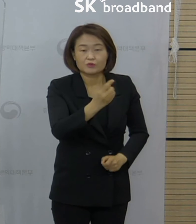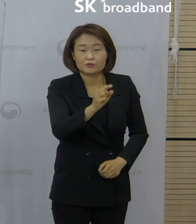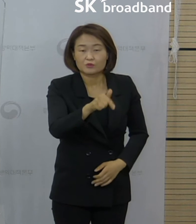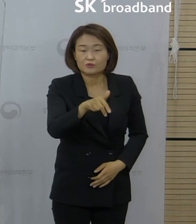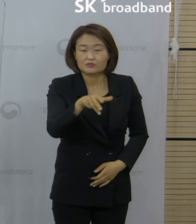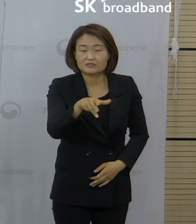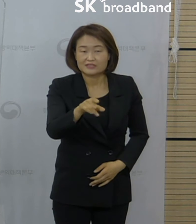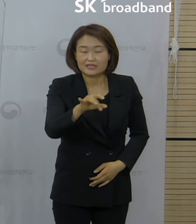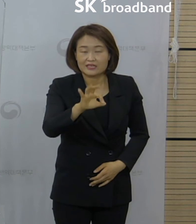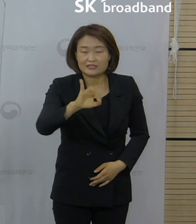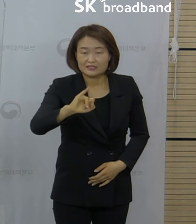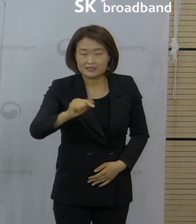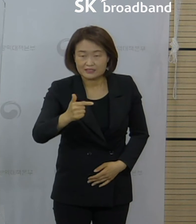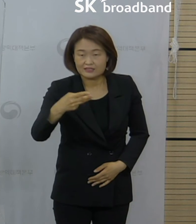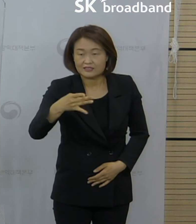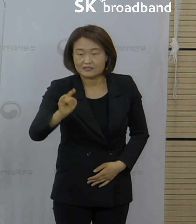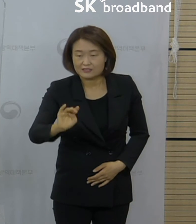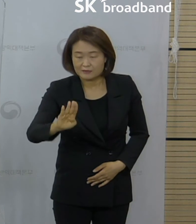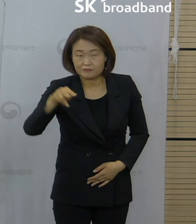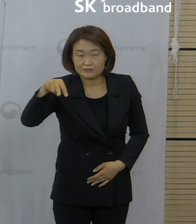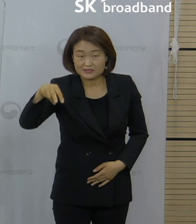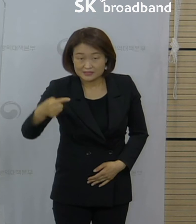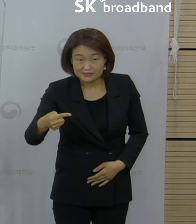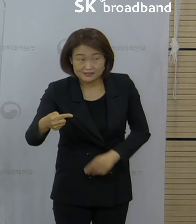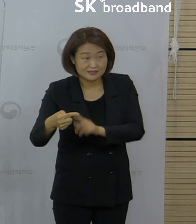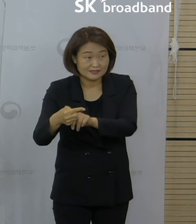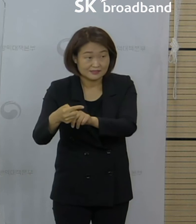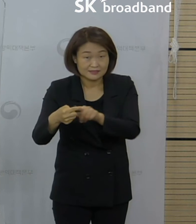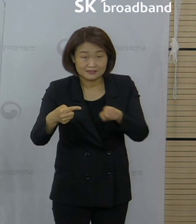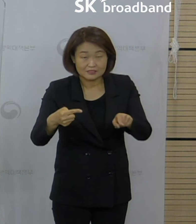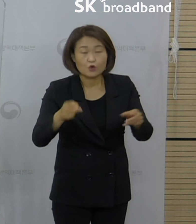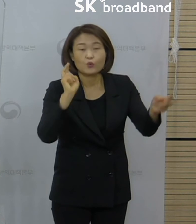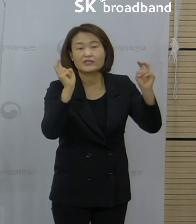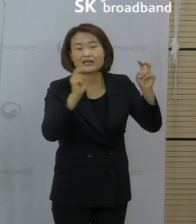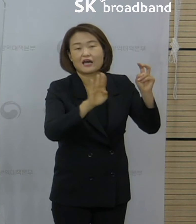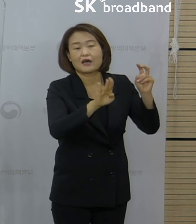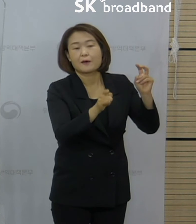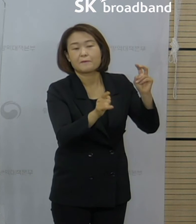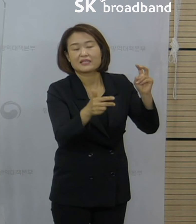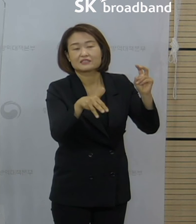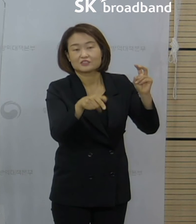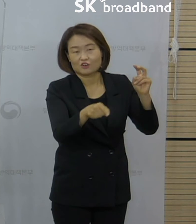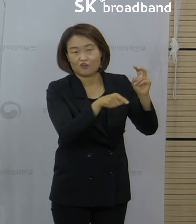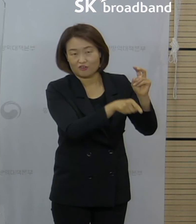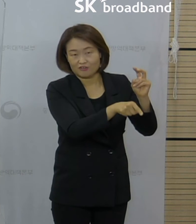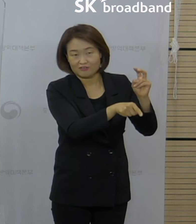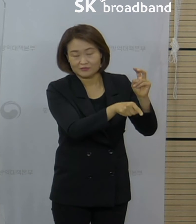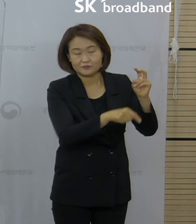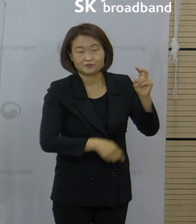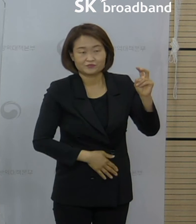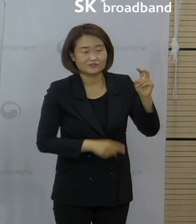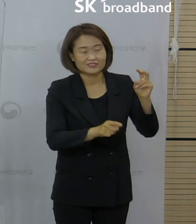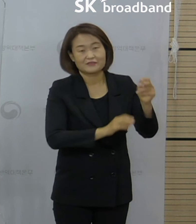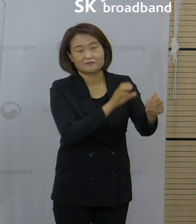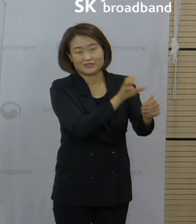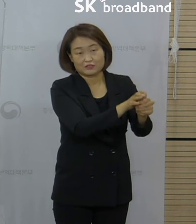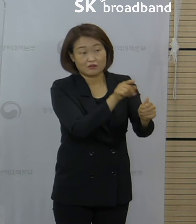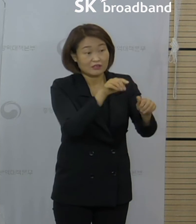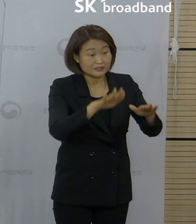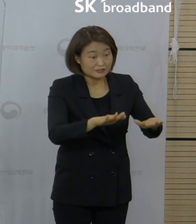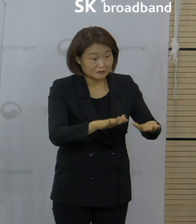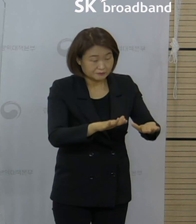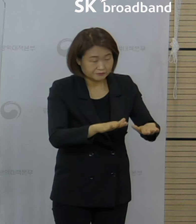하는 저희 국내 벤처 기업에서 기술 지원을 많이 해주셨습니다. 그 기술은 현재 증명서 인증